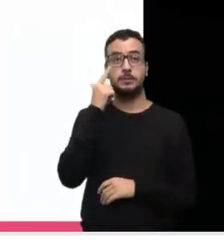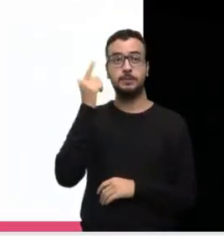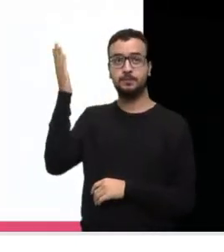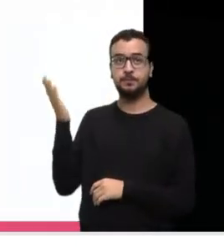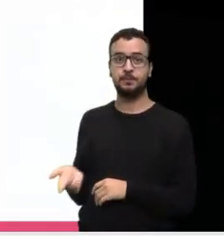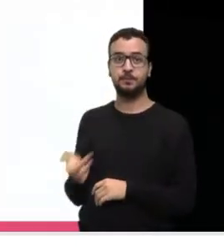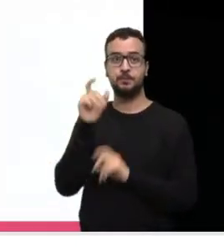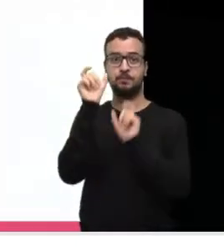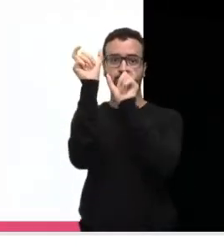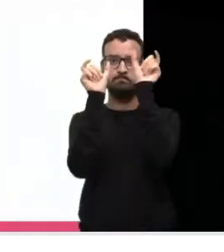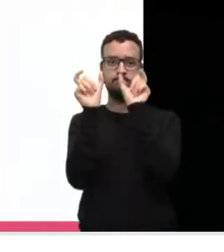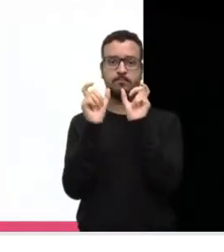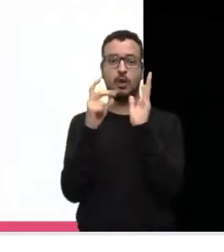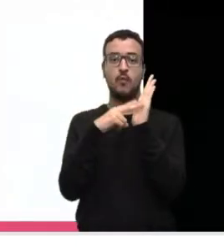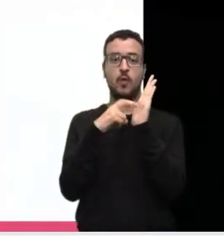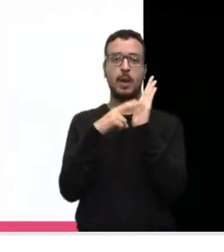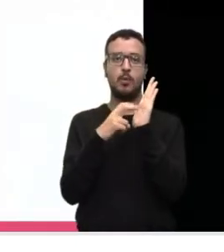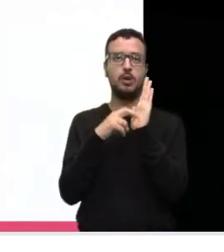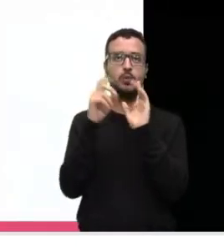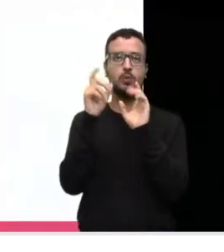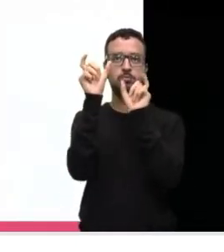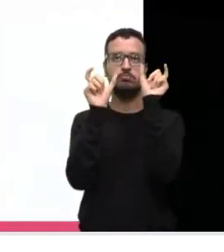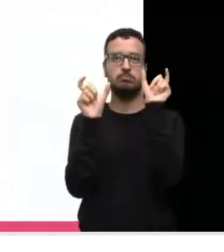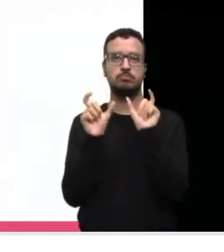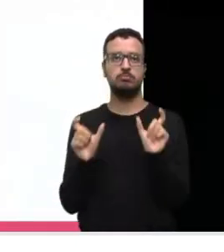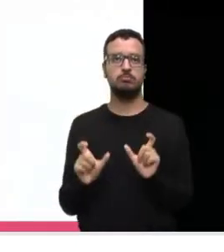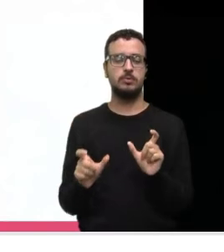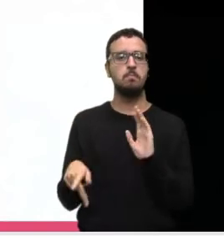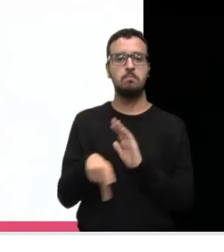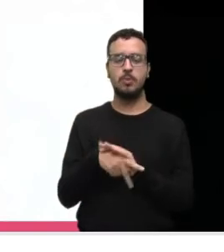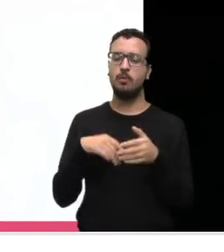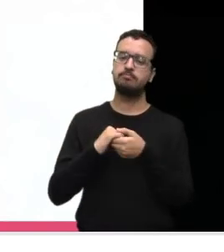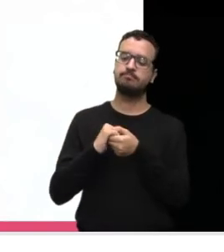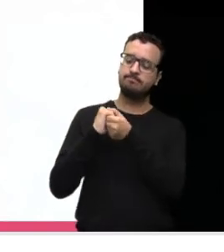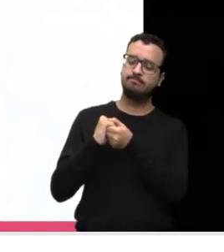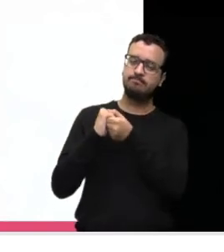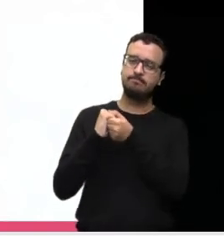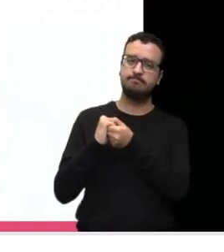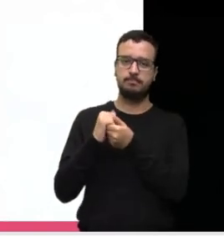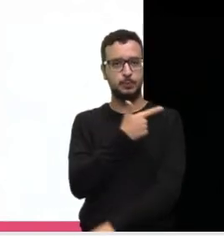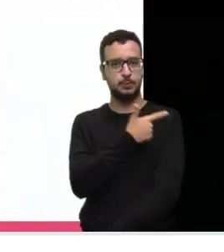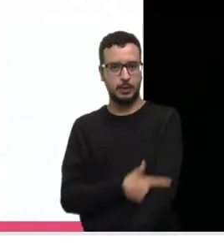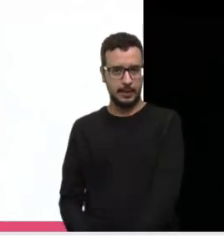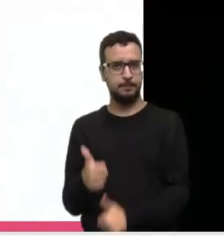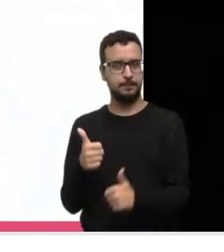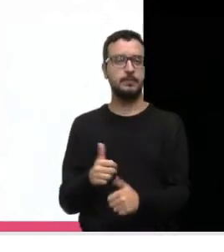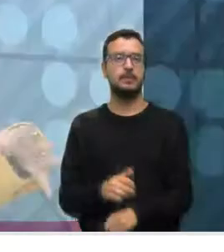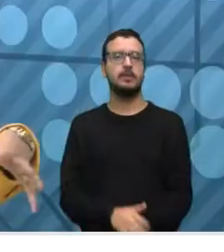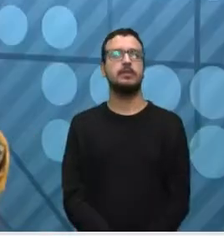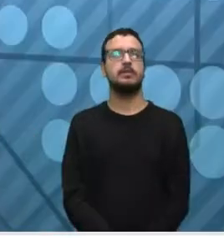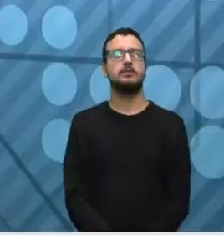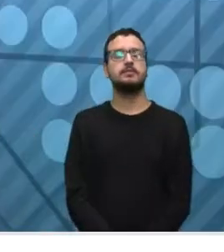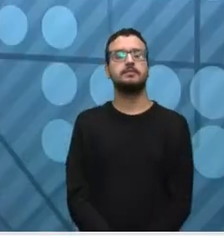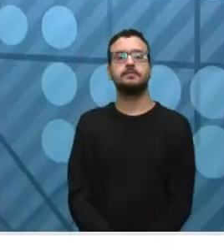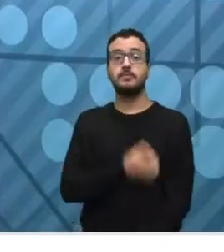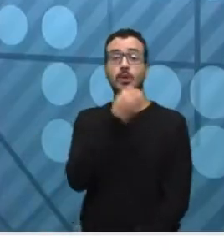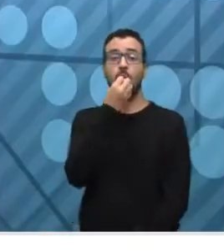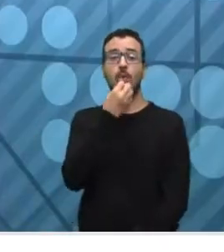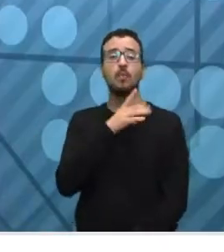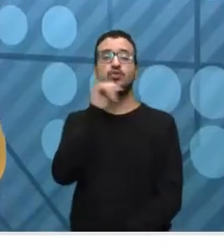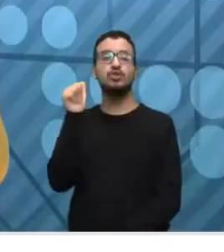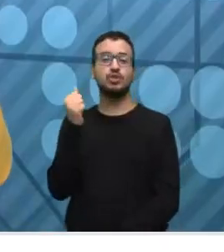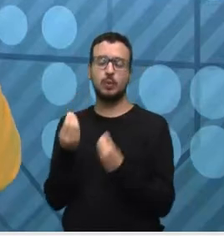vocábulos, alguns cumprimentos, né, esses termos cordiais aí. Bom dia. Então, existem variações